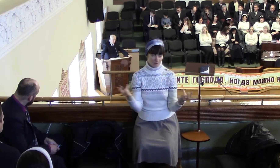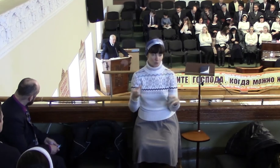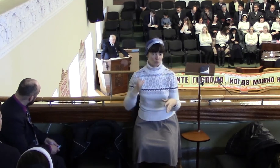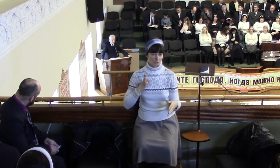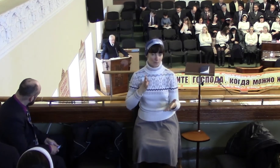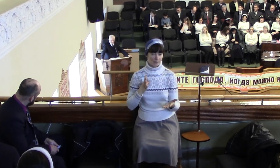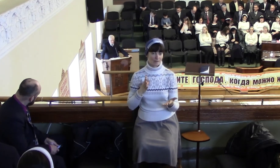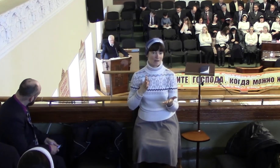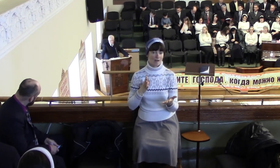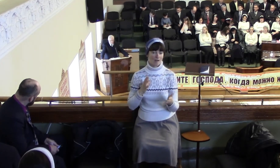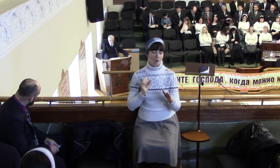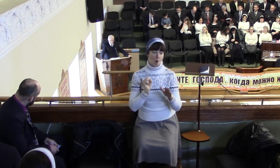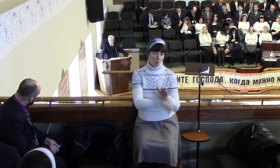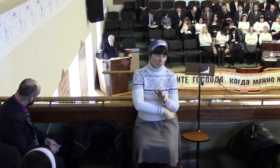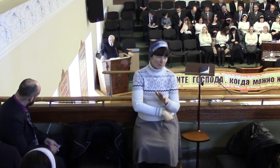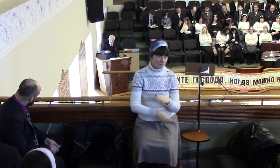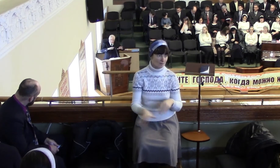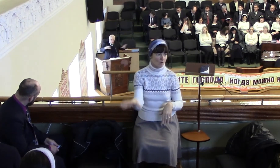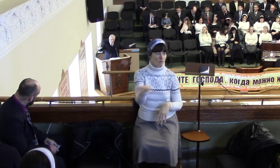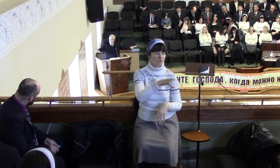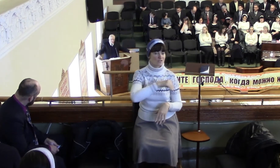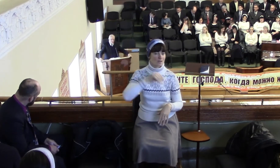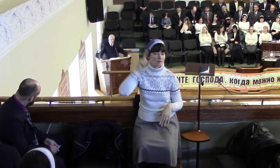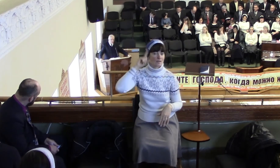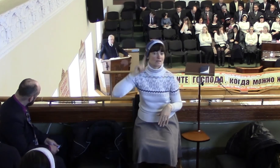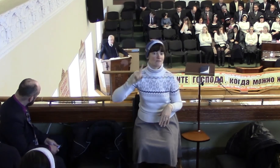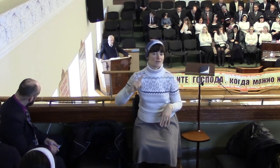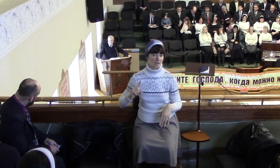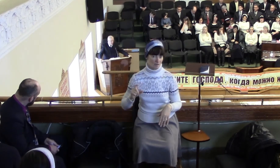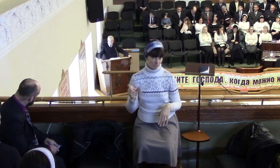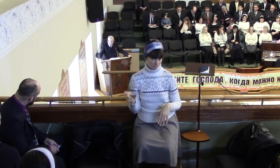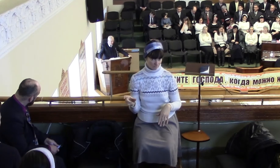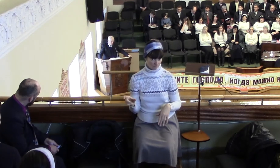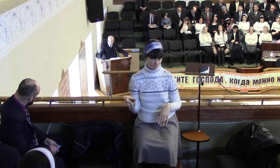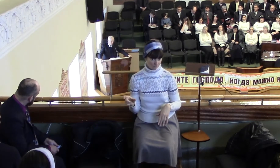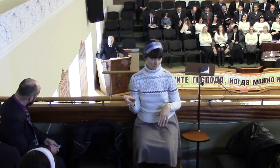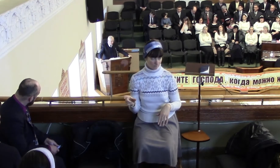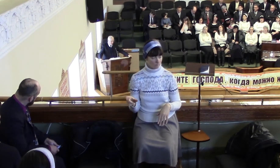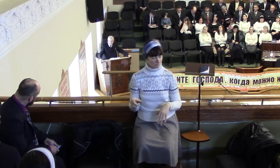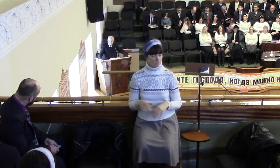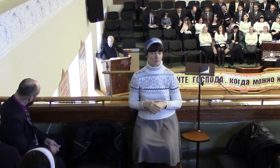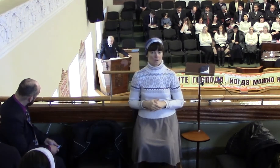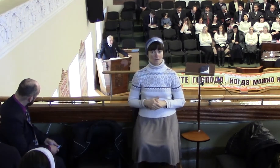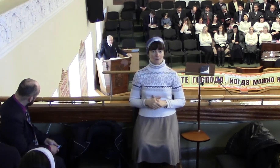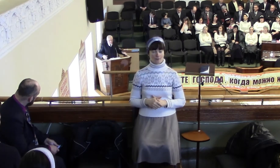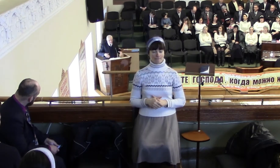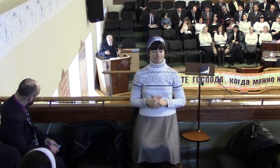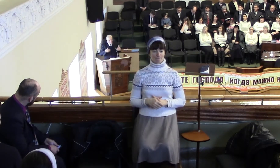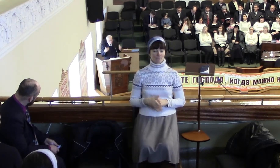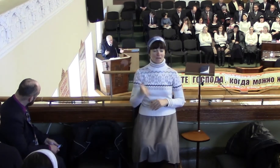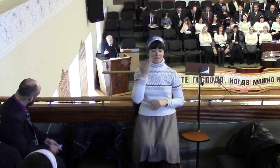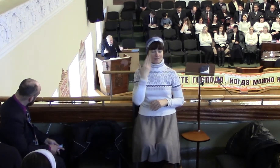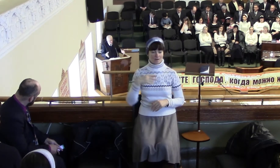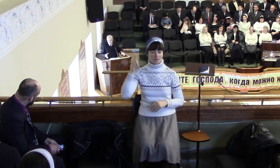представителей народа израильского во всех пределах этого царства. И